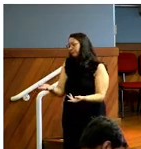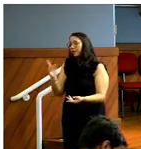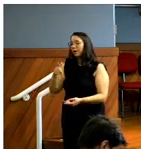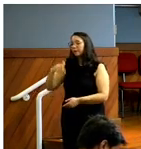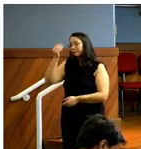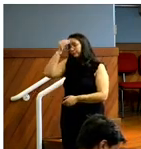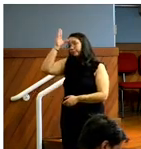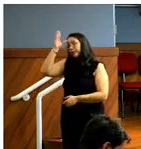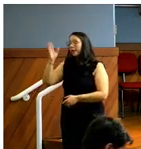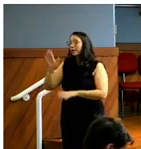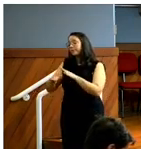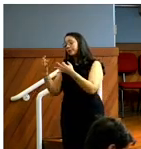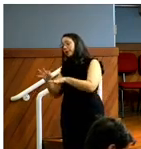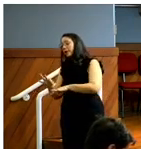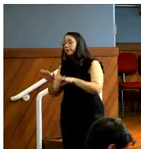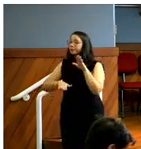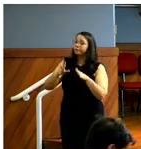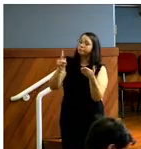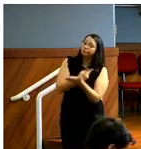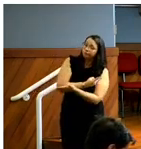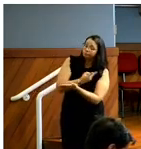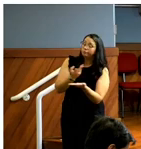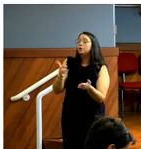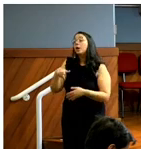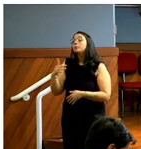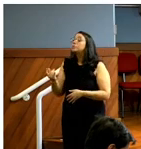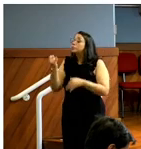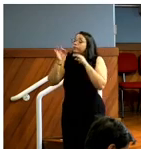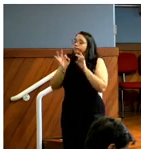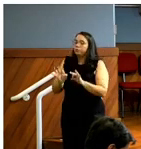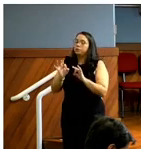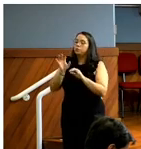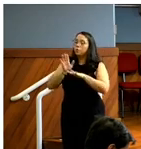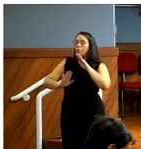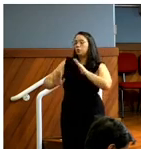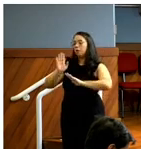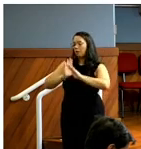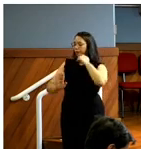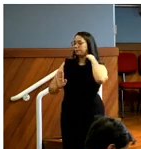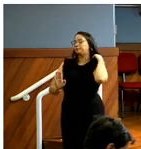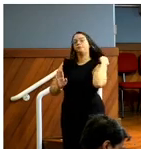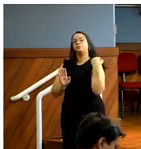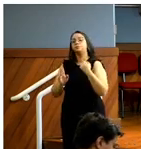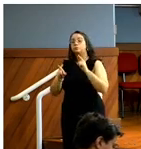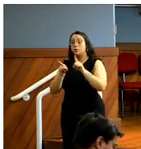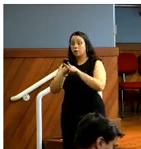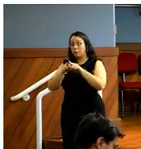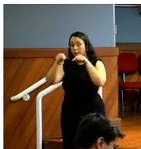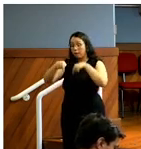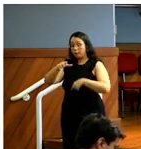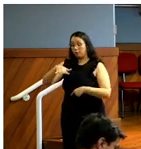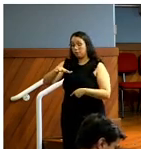importante falar o que deu certo e o que não deu certo. Assim, esse cuidado é importante. Como, por exemplo, nós temos a conservação do CMU,